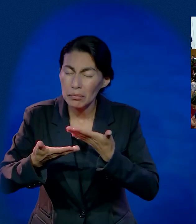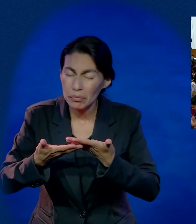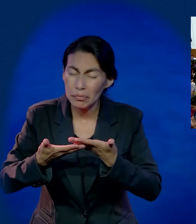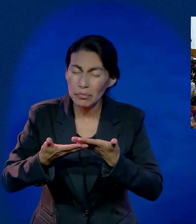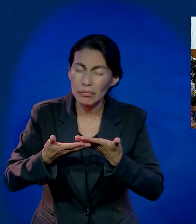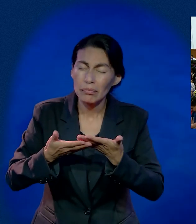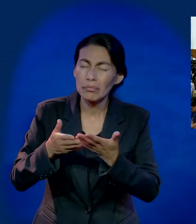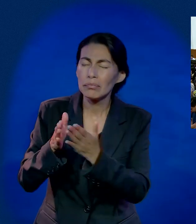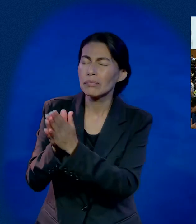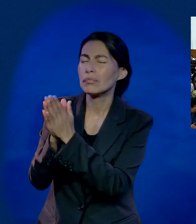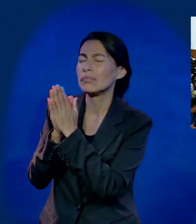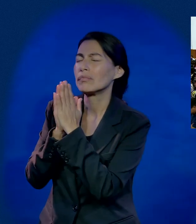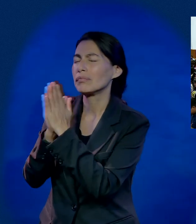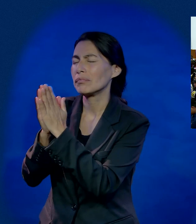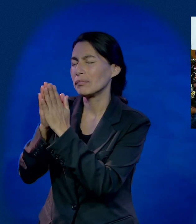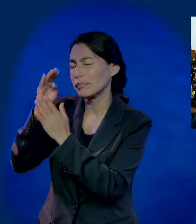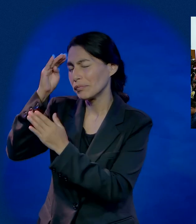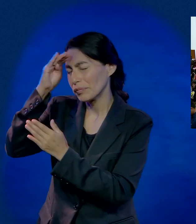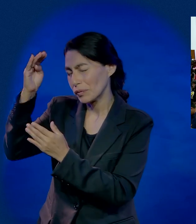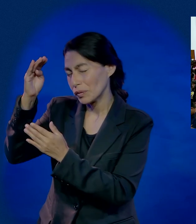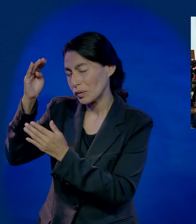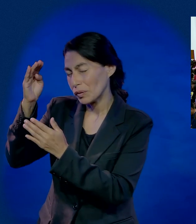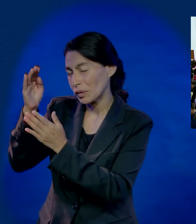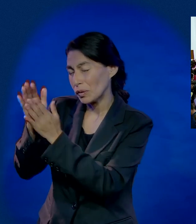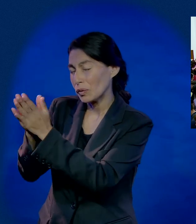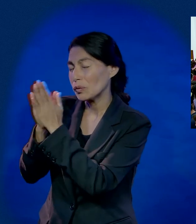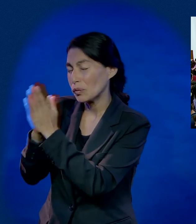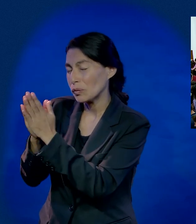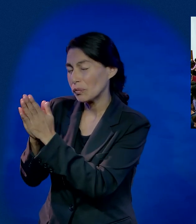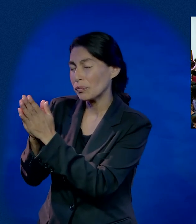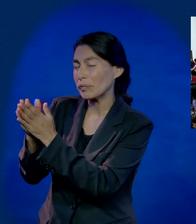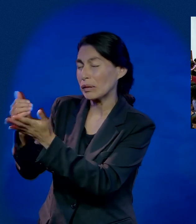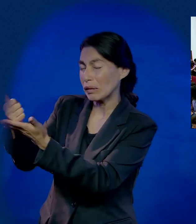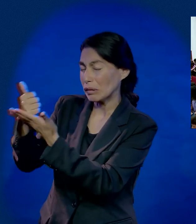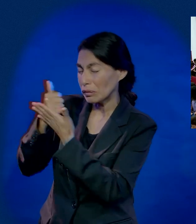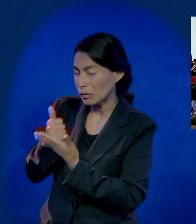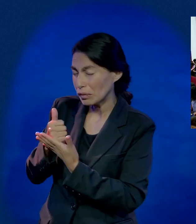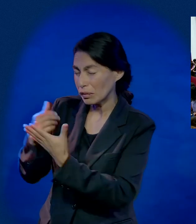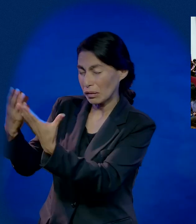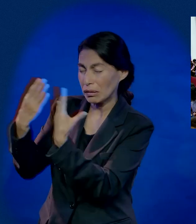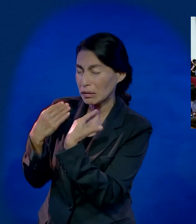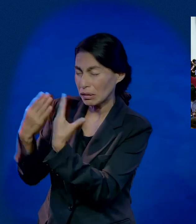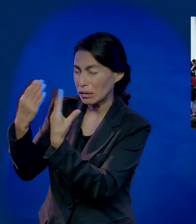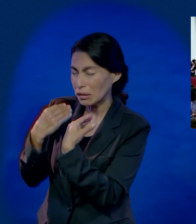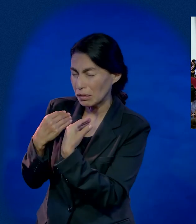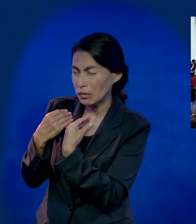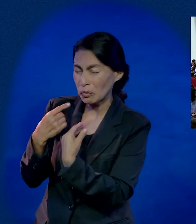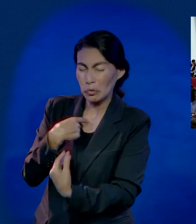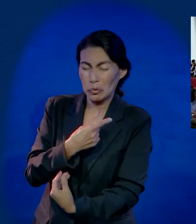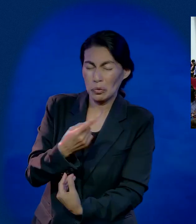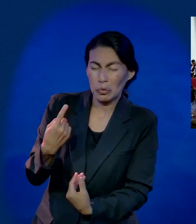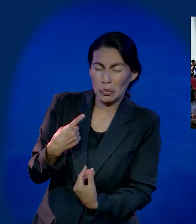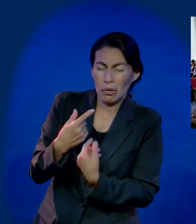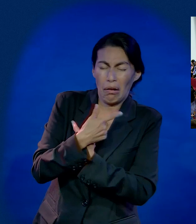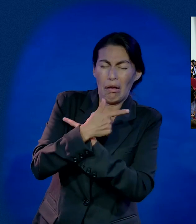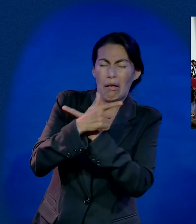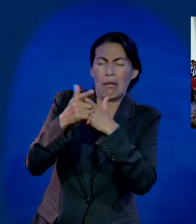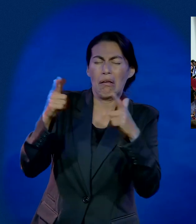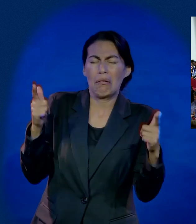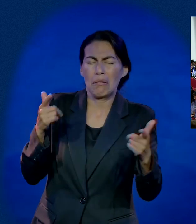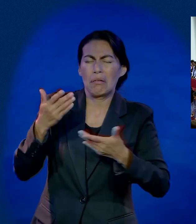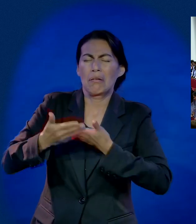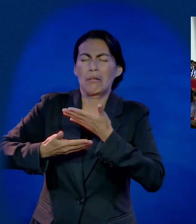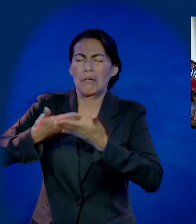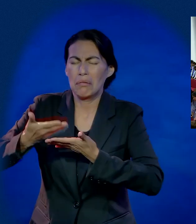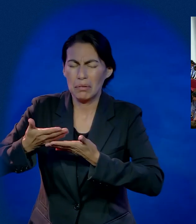A quién serviremos. A quién serviremos. Señor, por favor. Señor, por favor. Enséñanos esta noche. Enséñanos esta noche. Que esa es